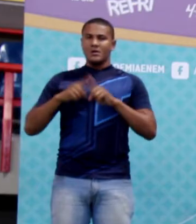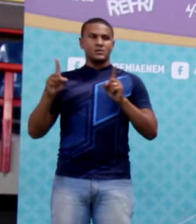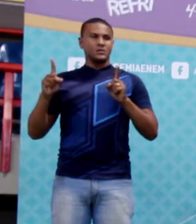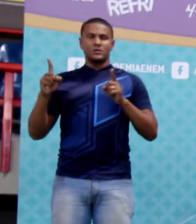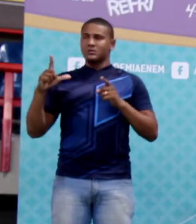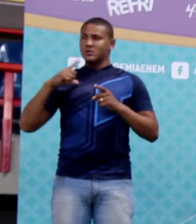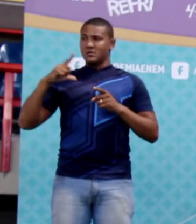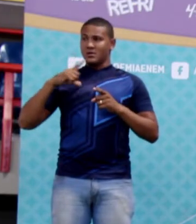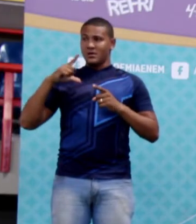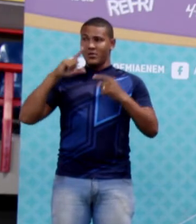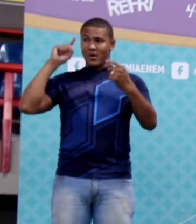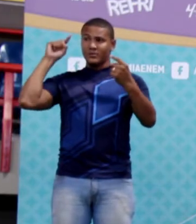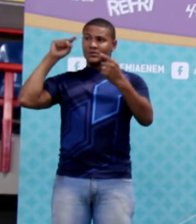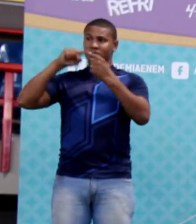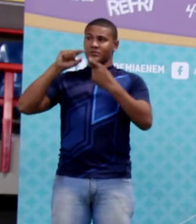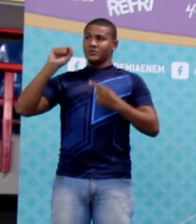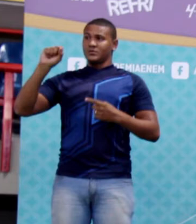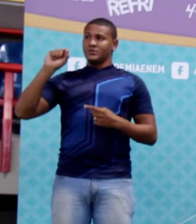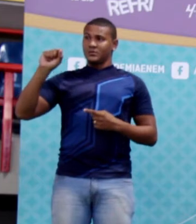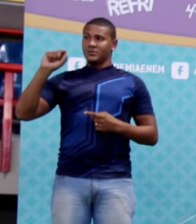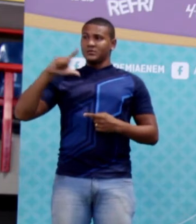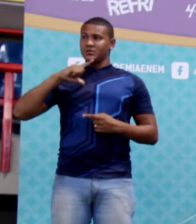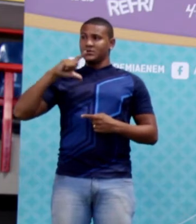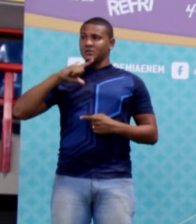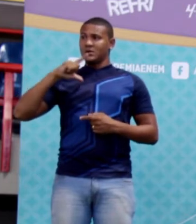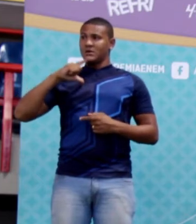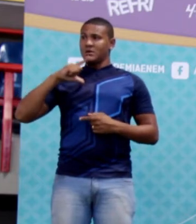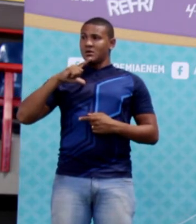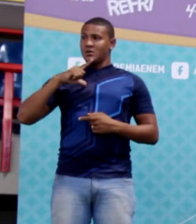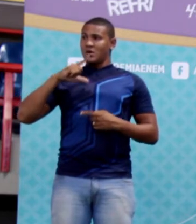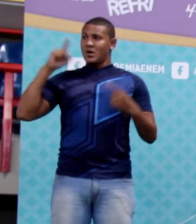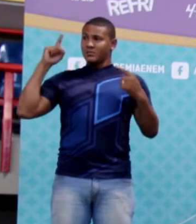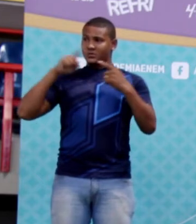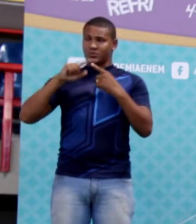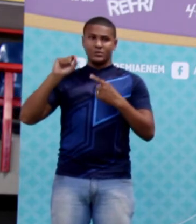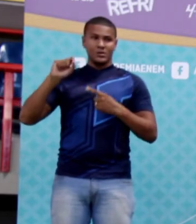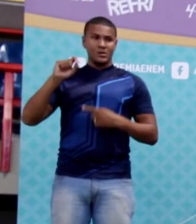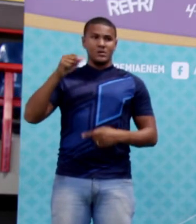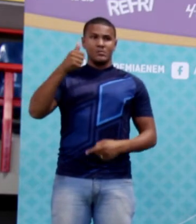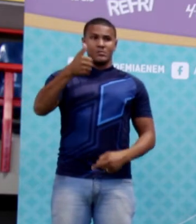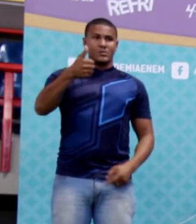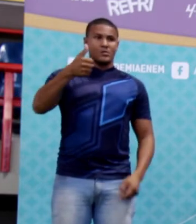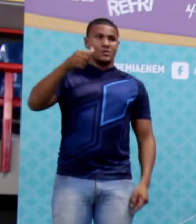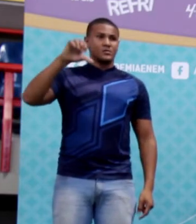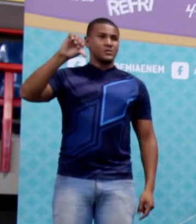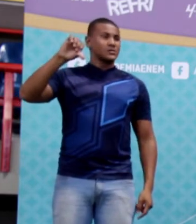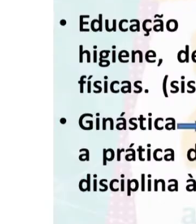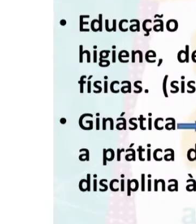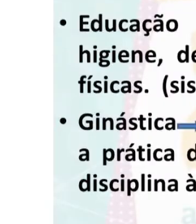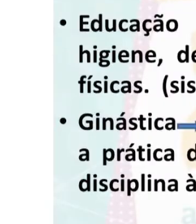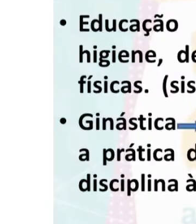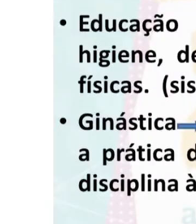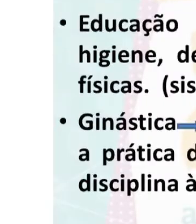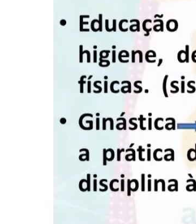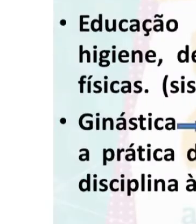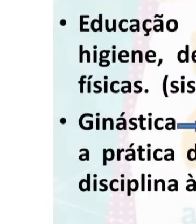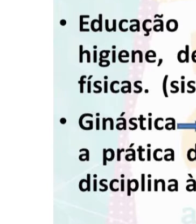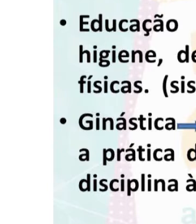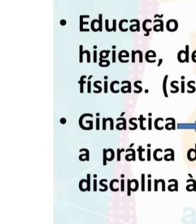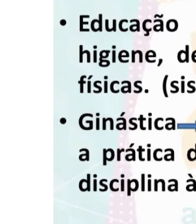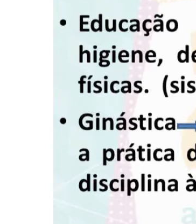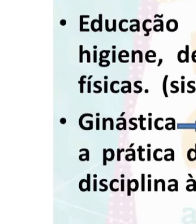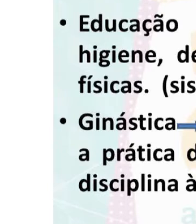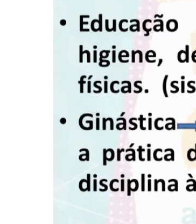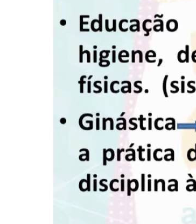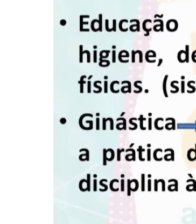Veja, em 1960, a educação física, ela começa a adotar,